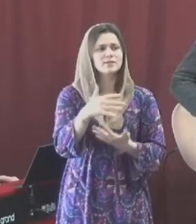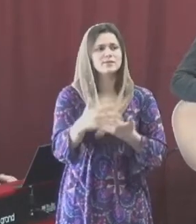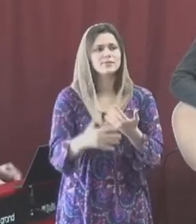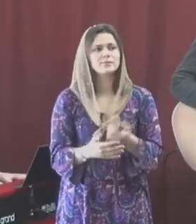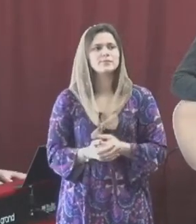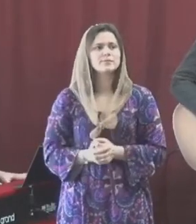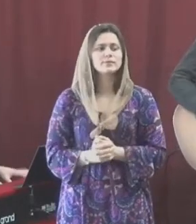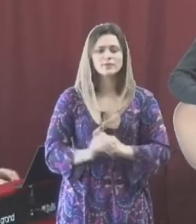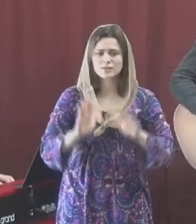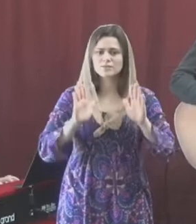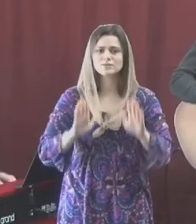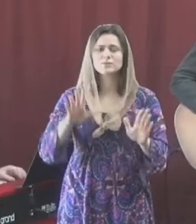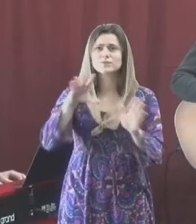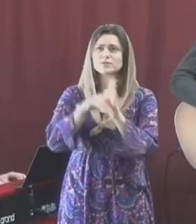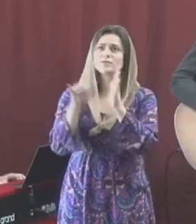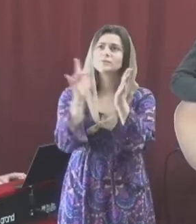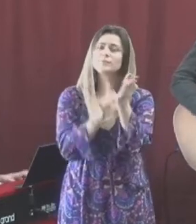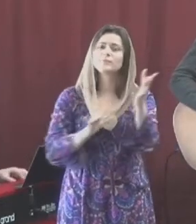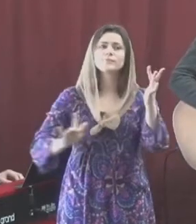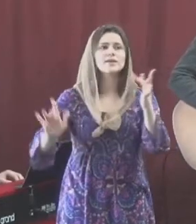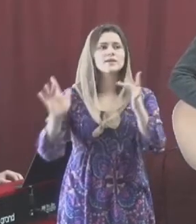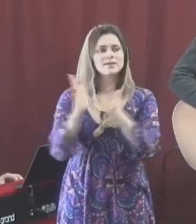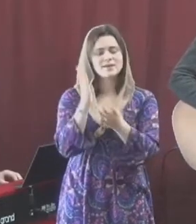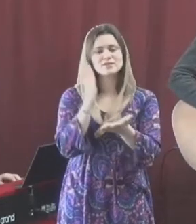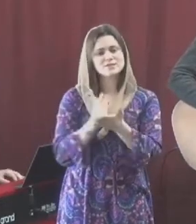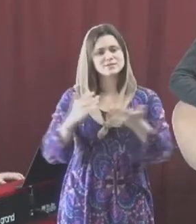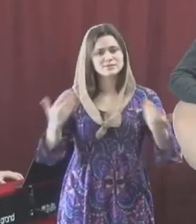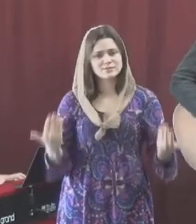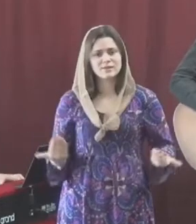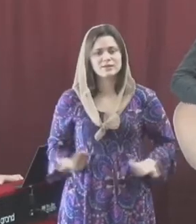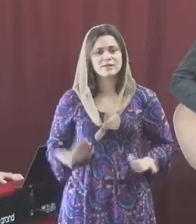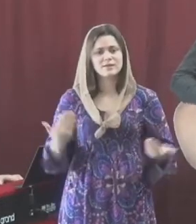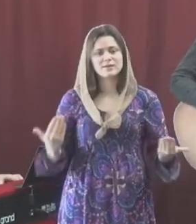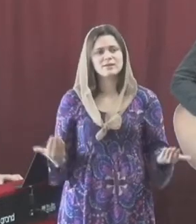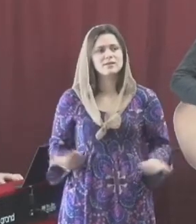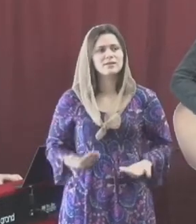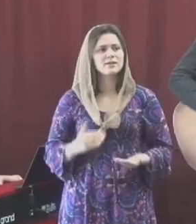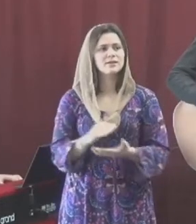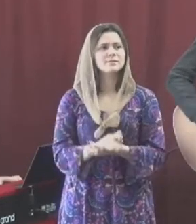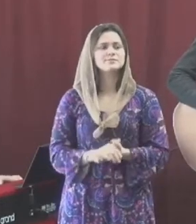блукав. Тільки в Ісусі є зміст життя,